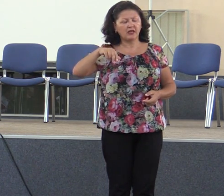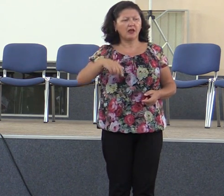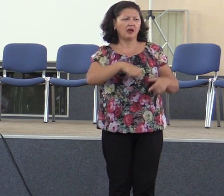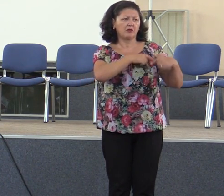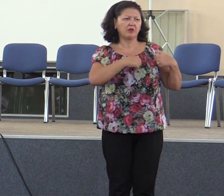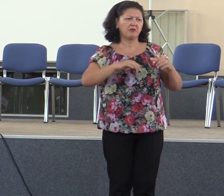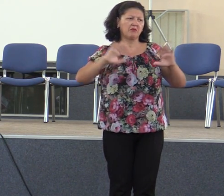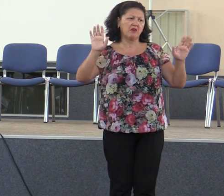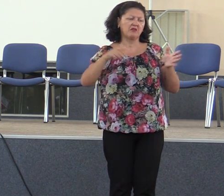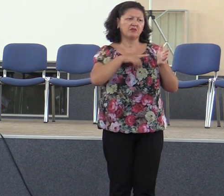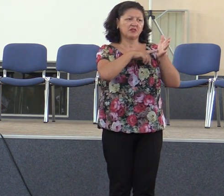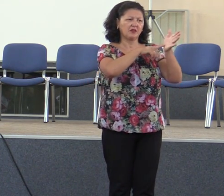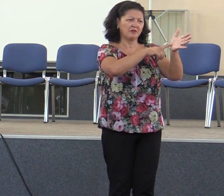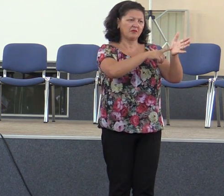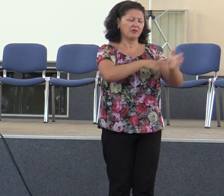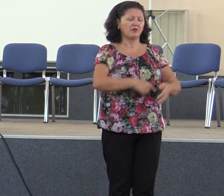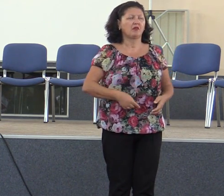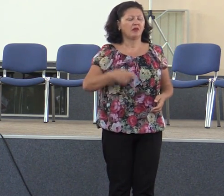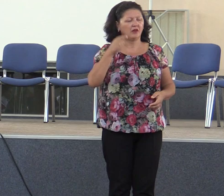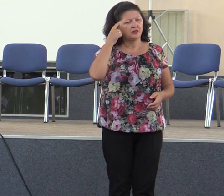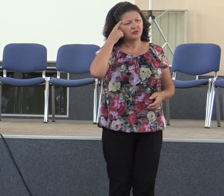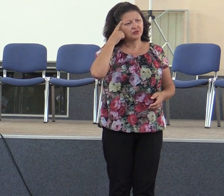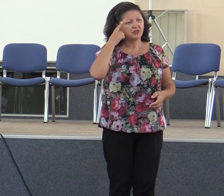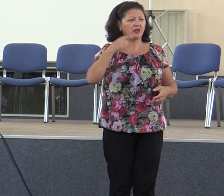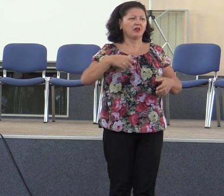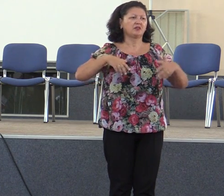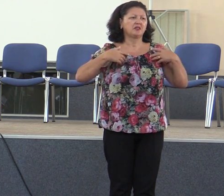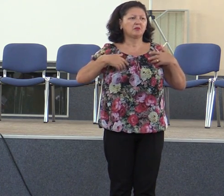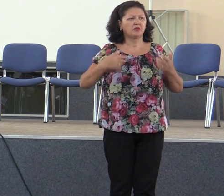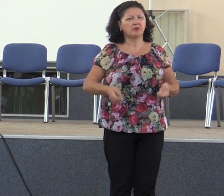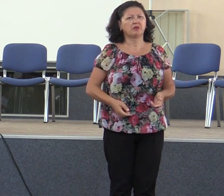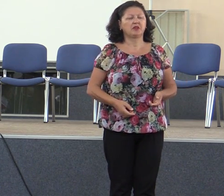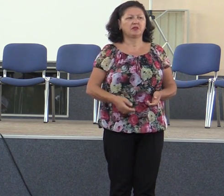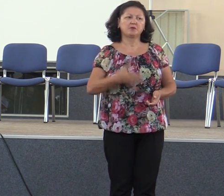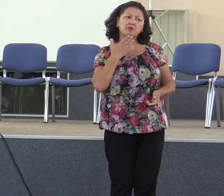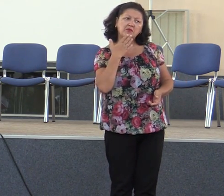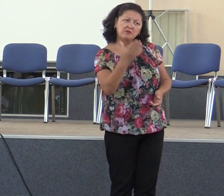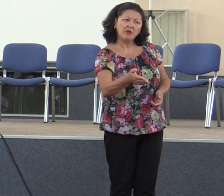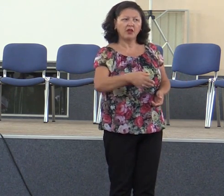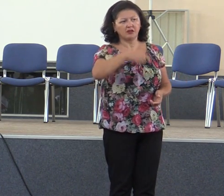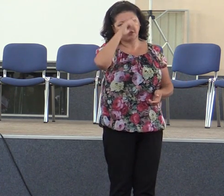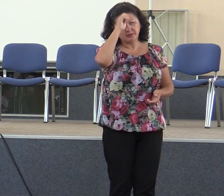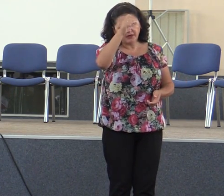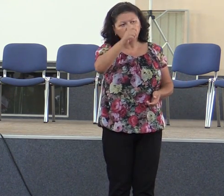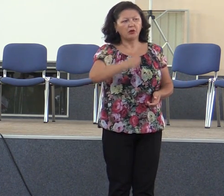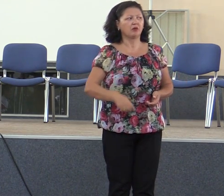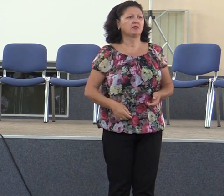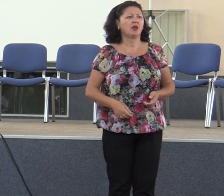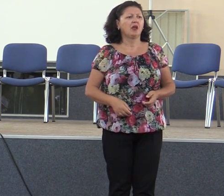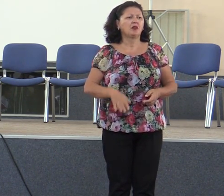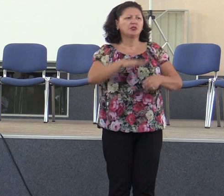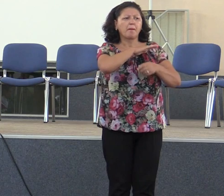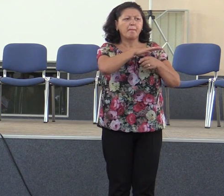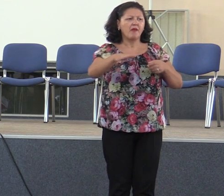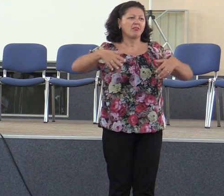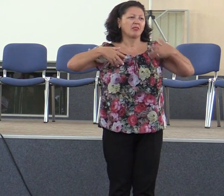Să fii recunoscător, să fii mereu optimist și încărcat de bucurie,